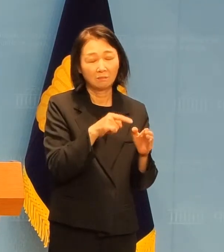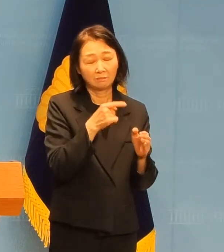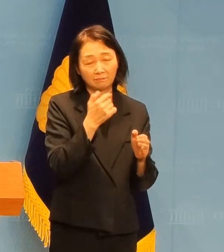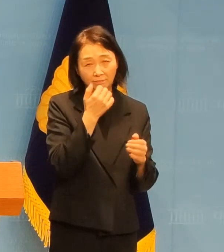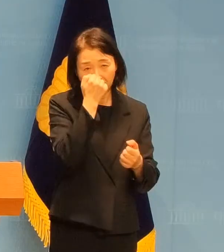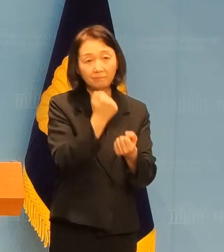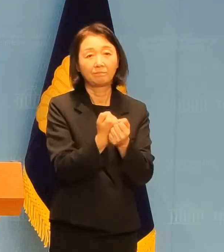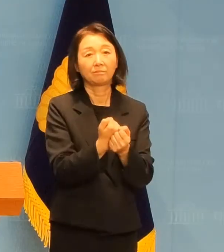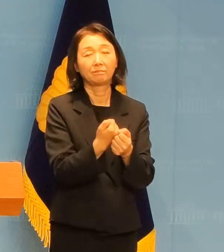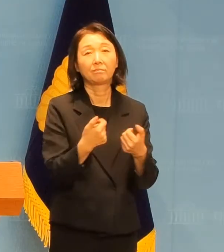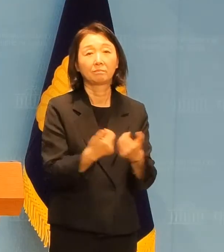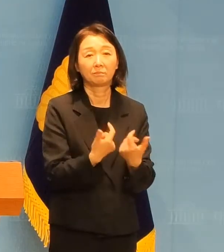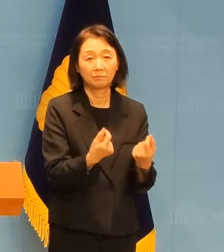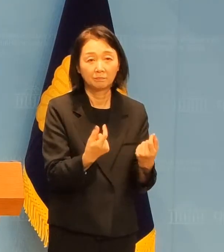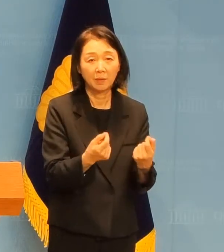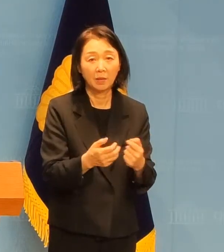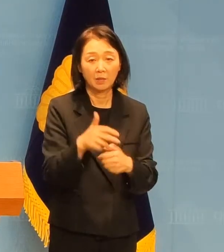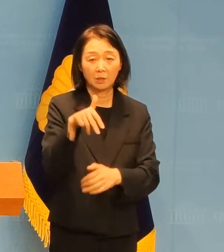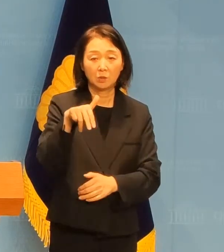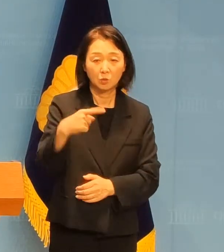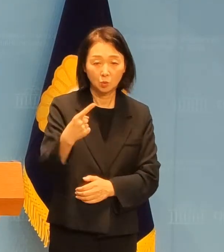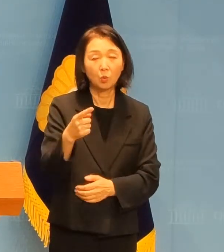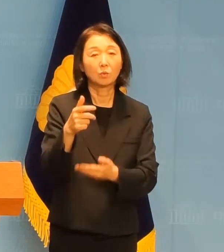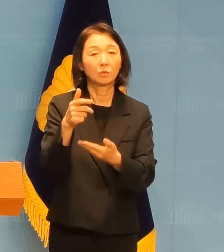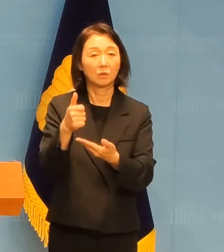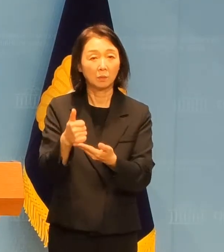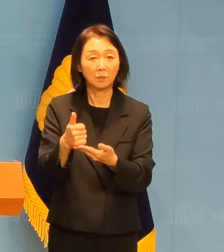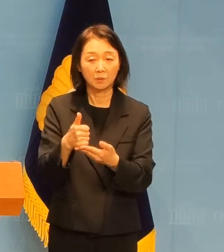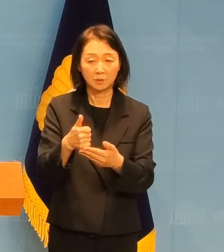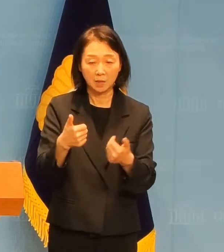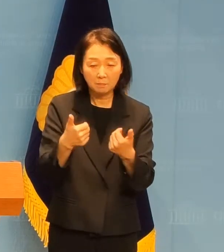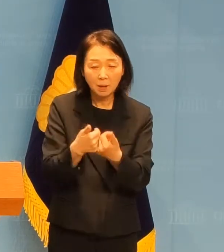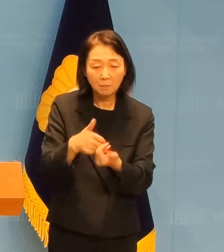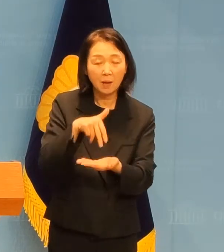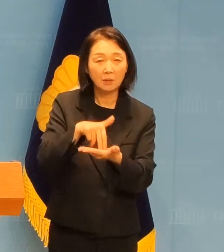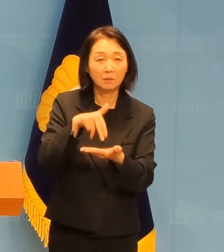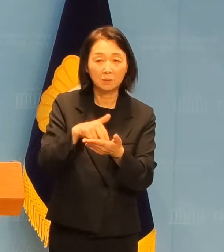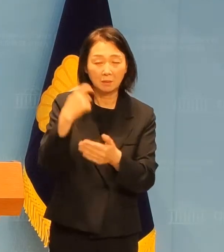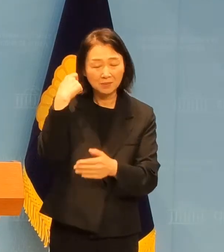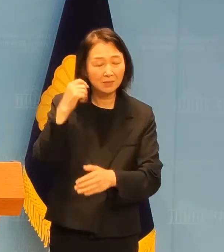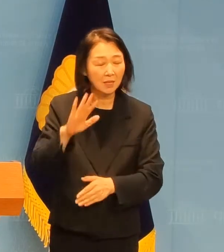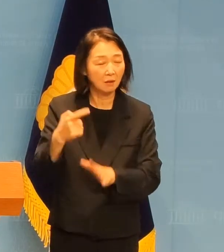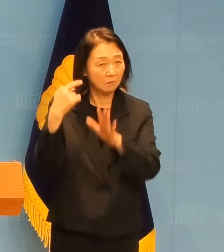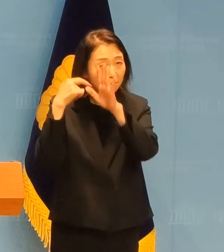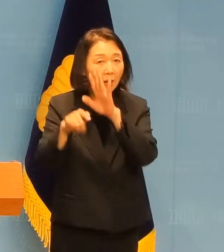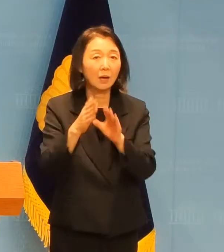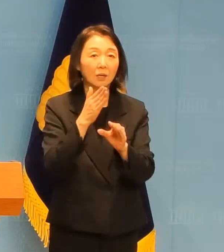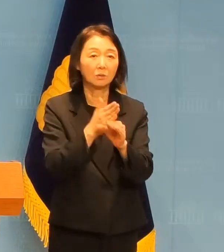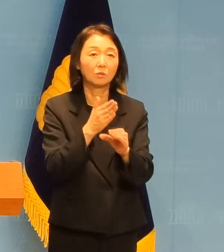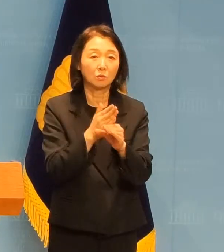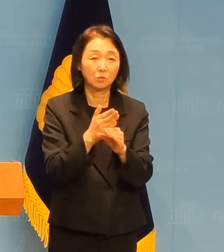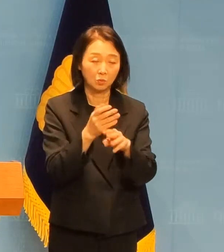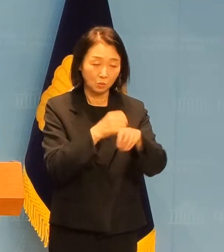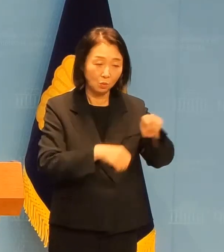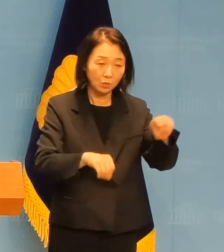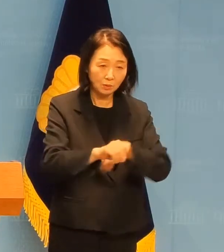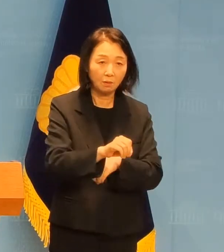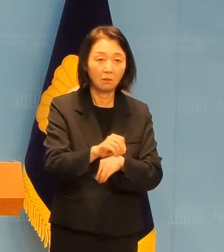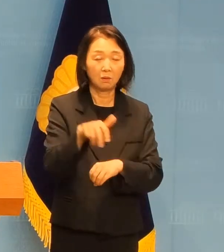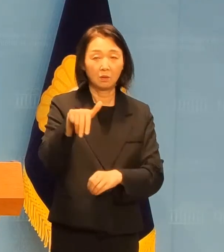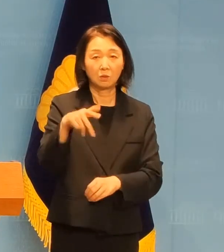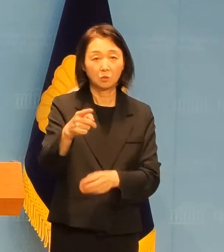적반하장입니다. 조희대 대법원장의 반박 입장을 아예 귀담아 듣지 않고 오히려